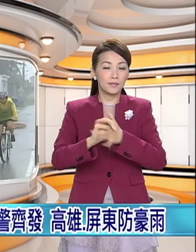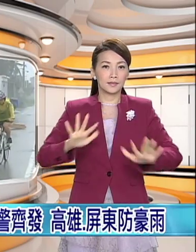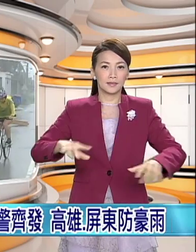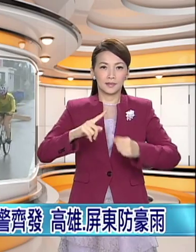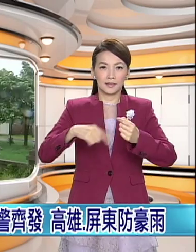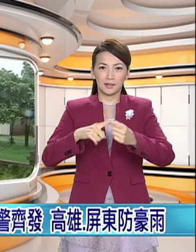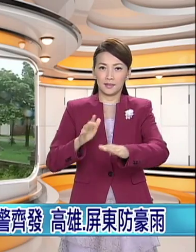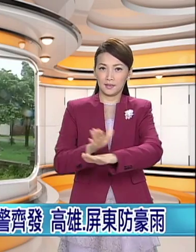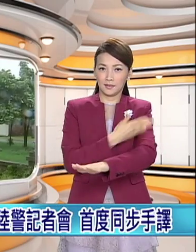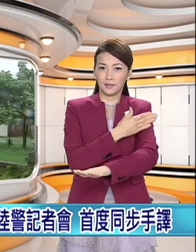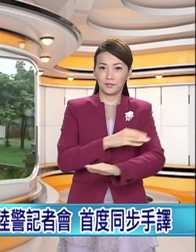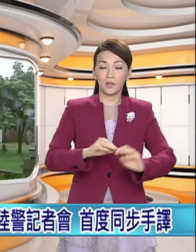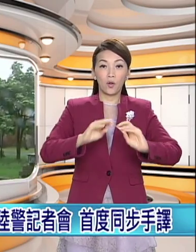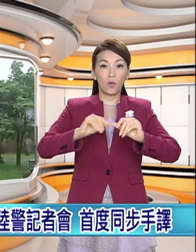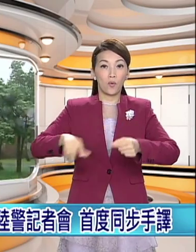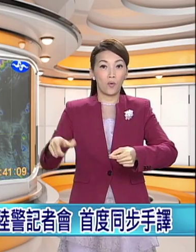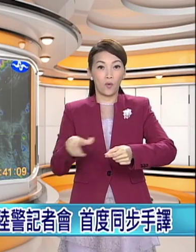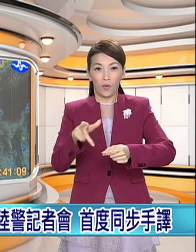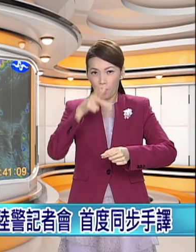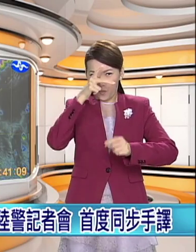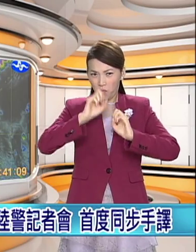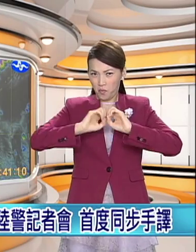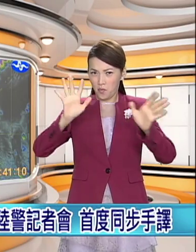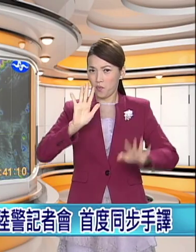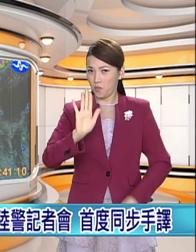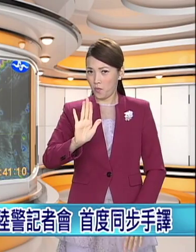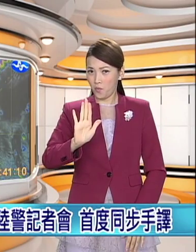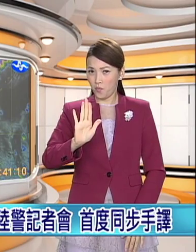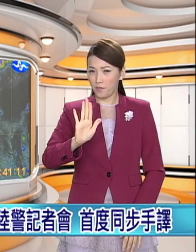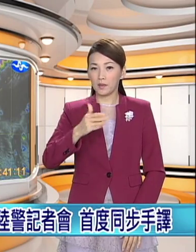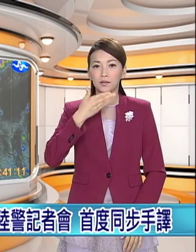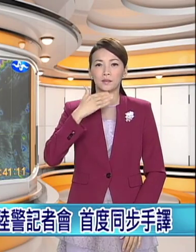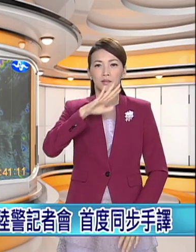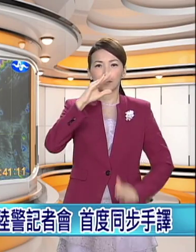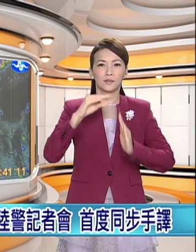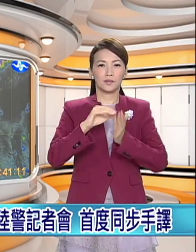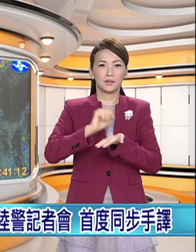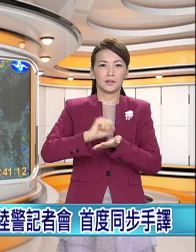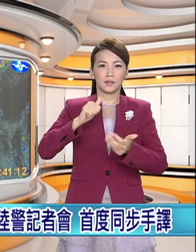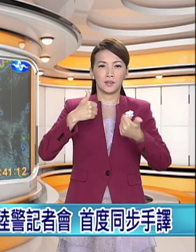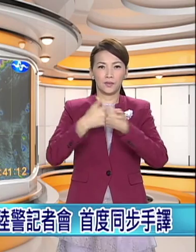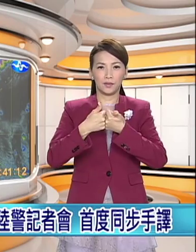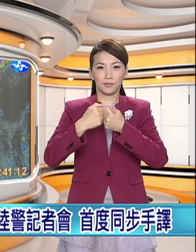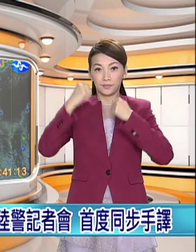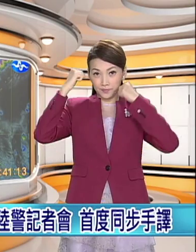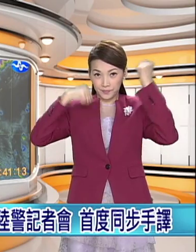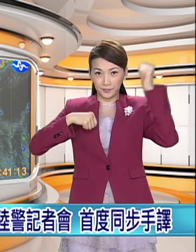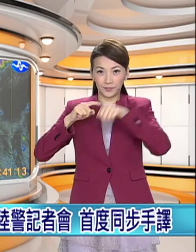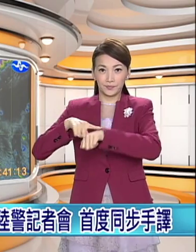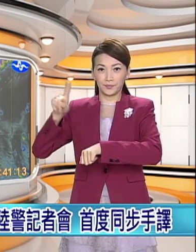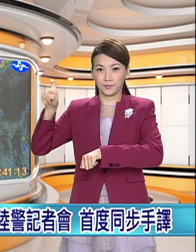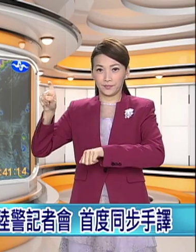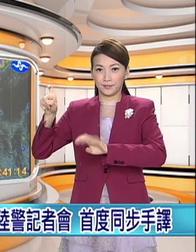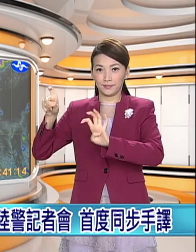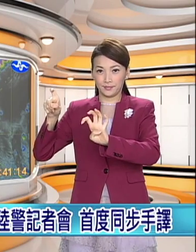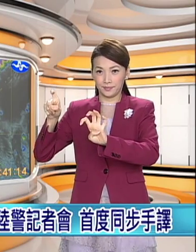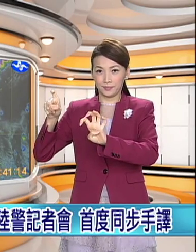从今年起，只要是发布陆上台风警报，气象局会在上午的11:40和下午